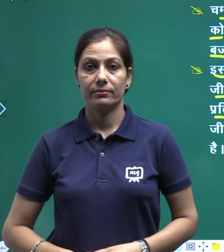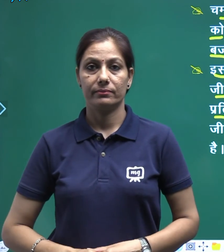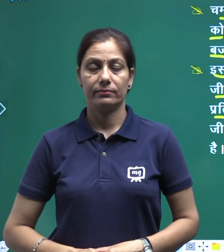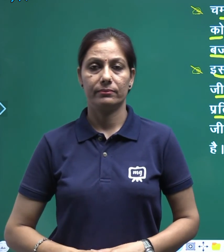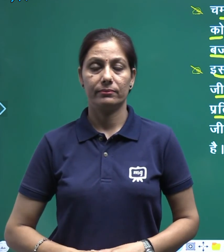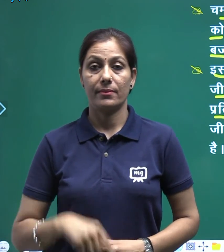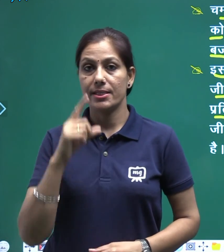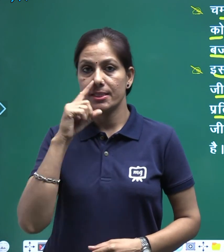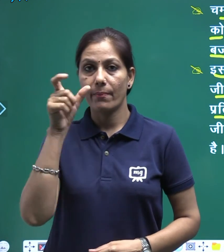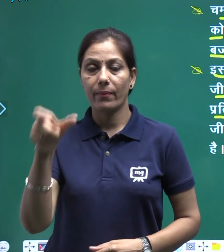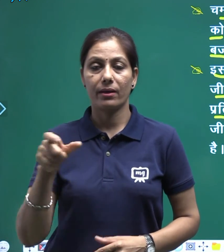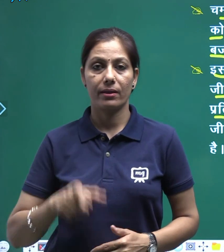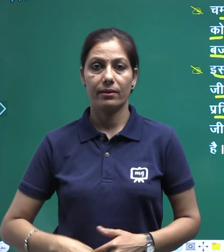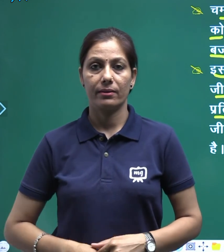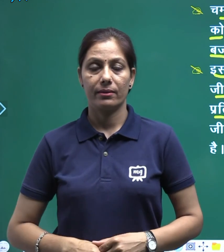चंपा के